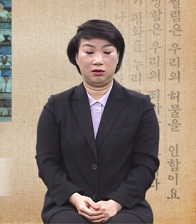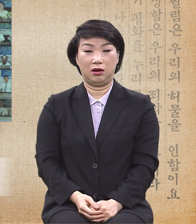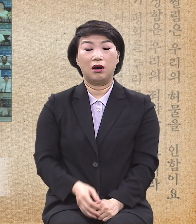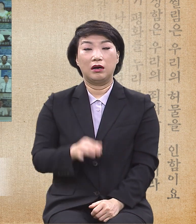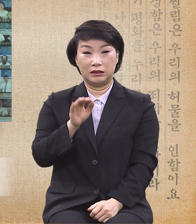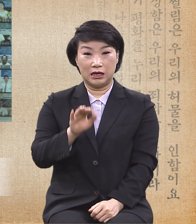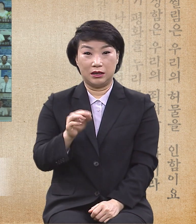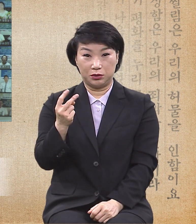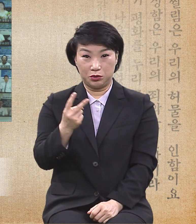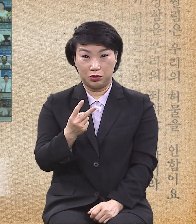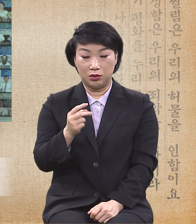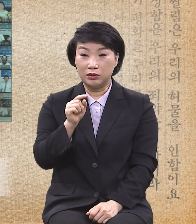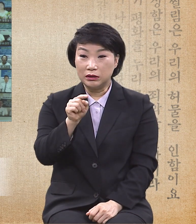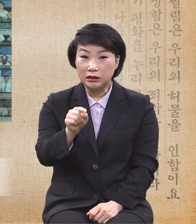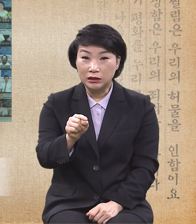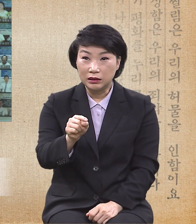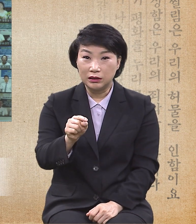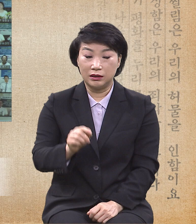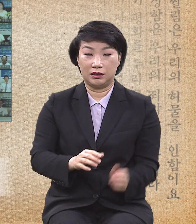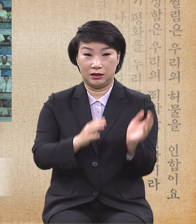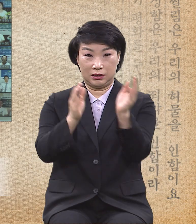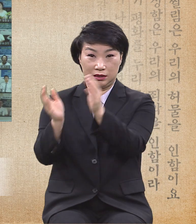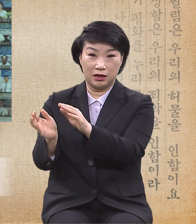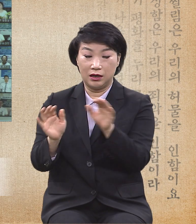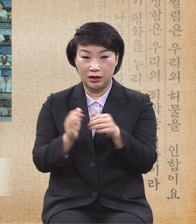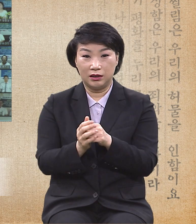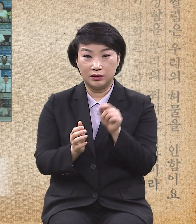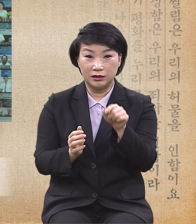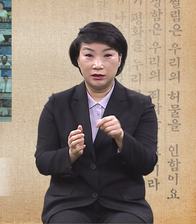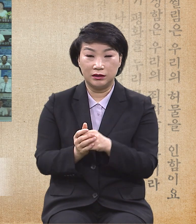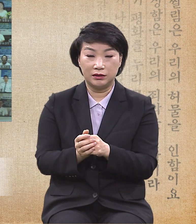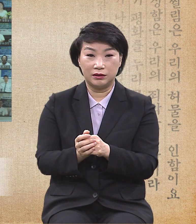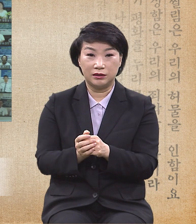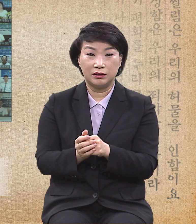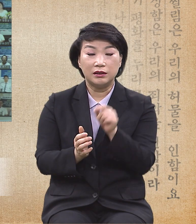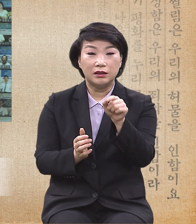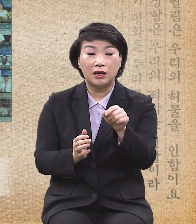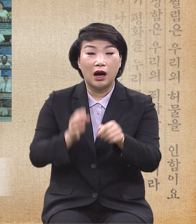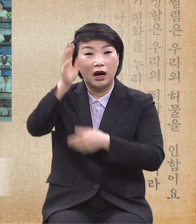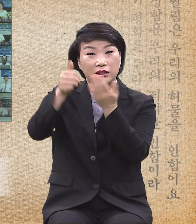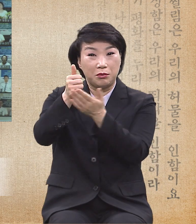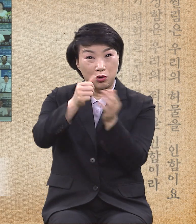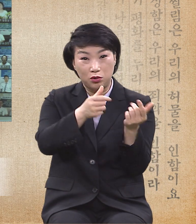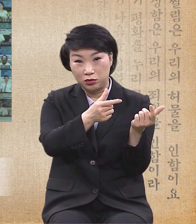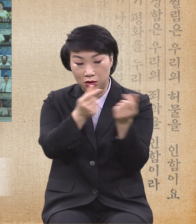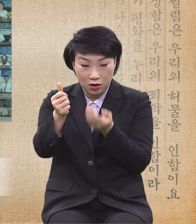그리고 네가 하나님처럼 될 수 있다고 합니다.